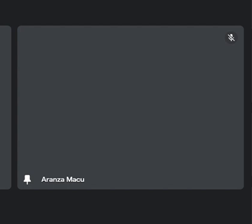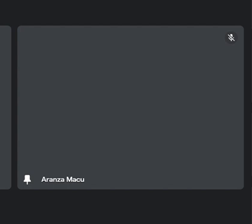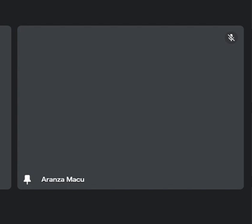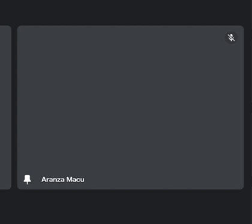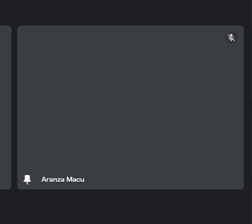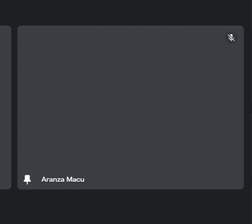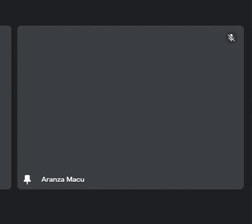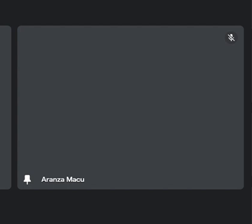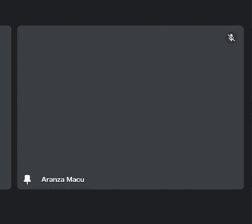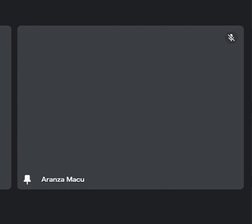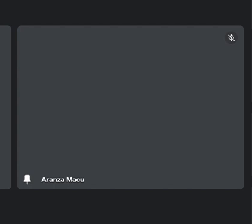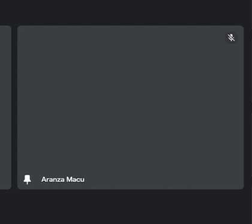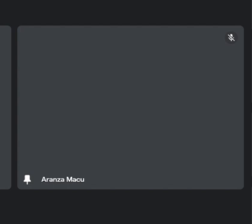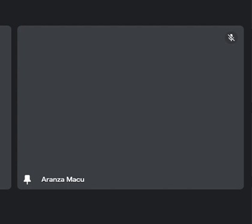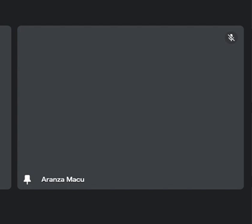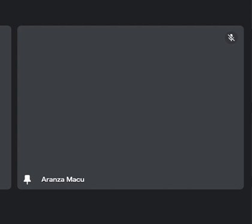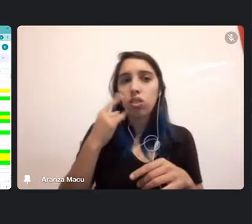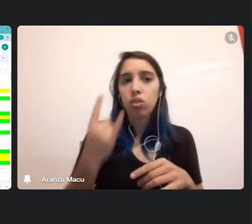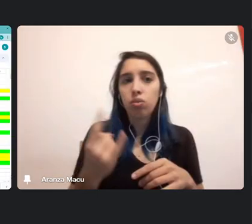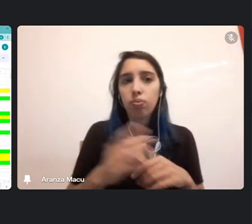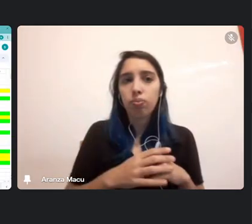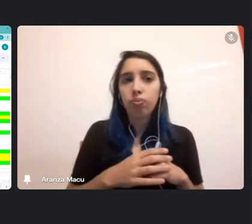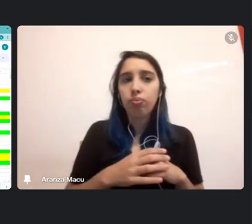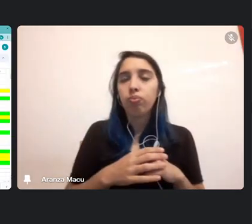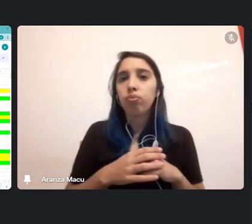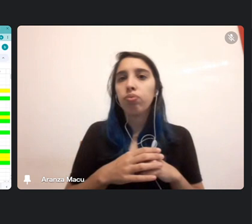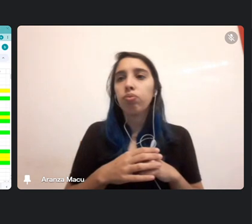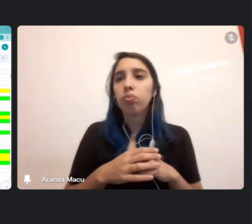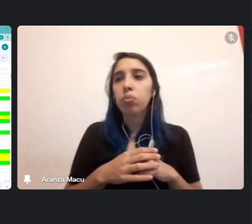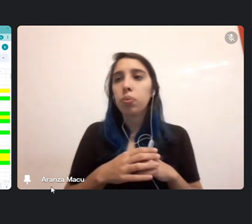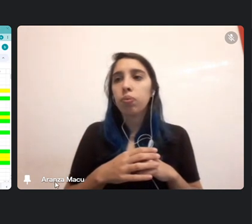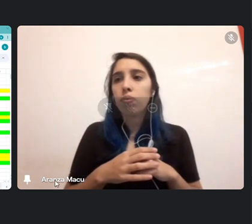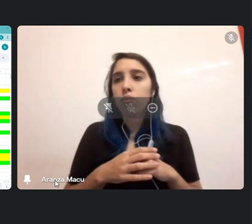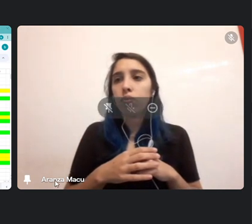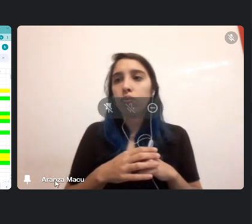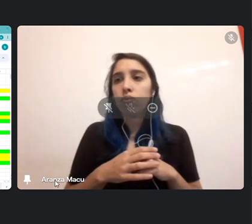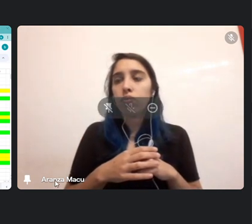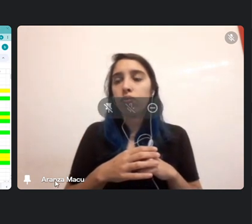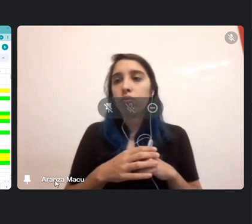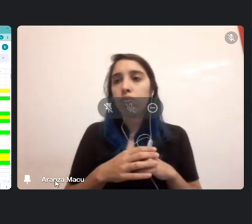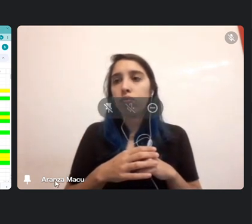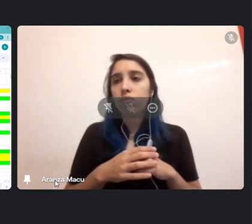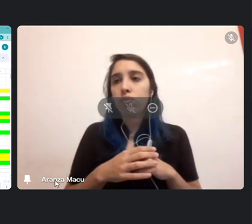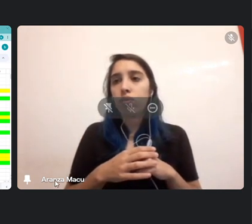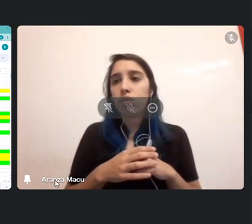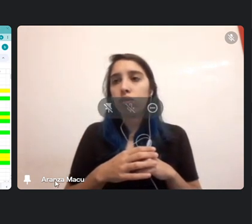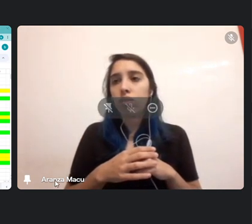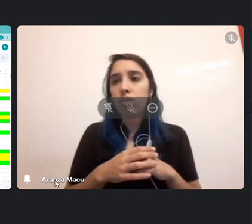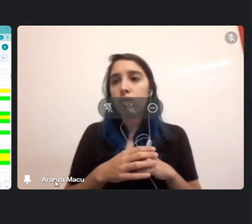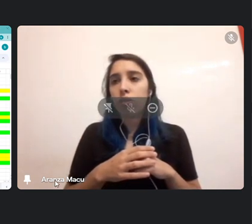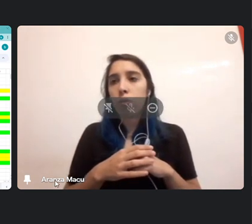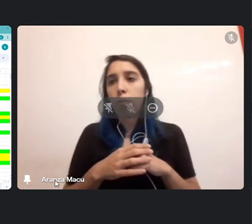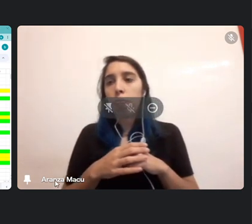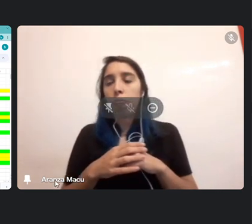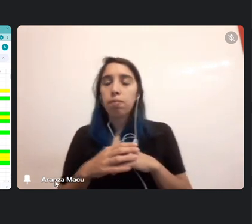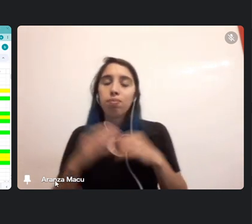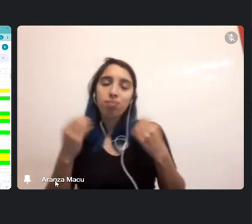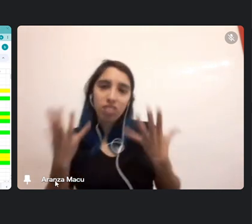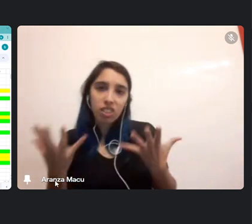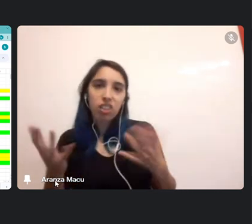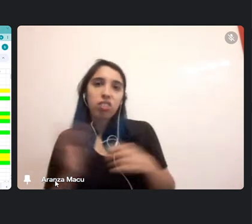rindió algo, ¿sí? Pero si es así, si no tenés todo primer año, no te va a dejar inscribirte,